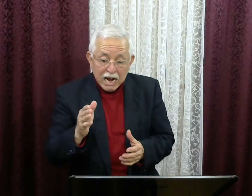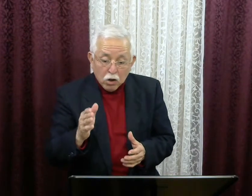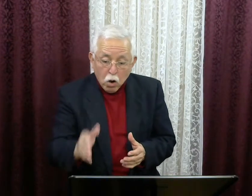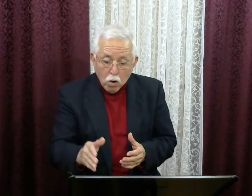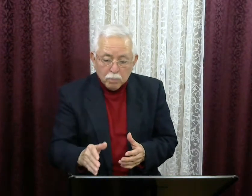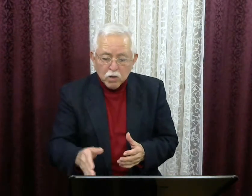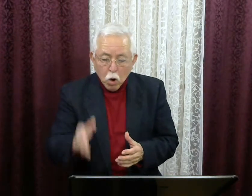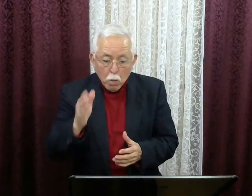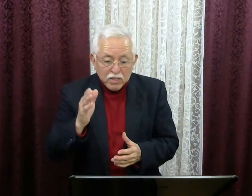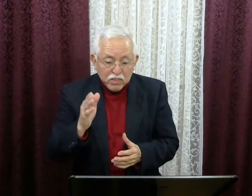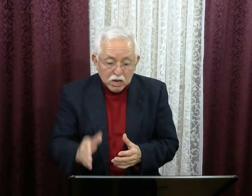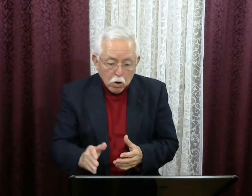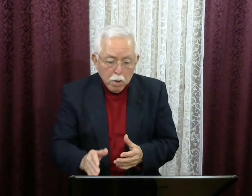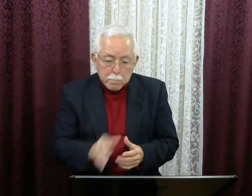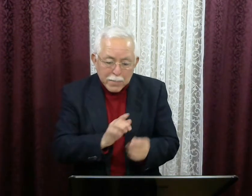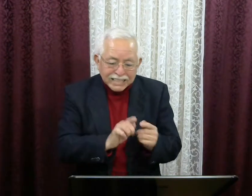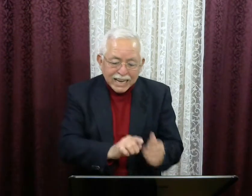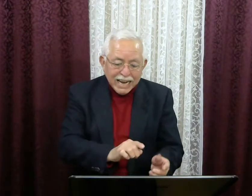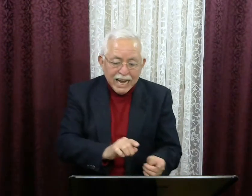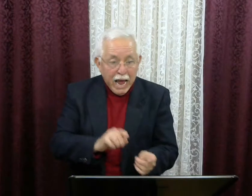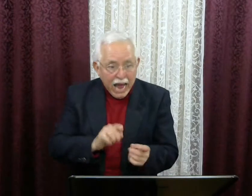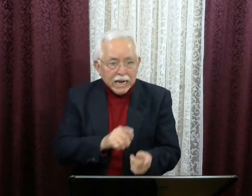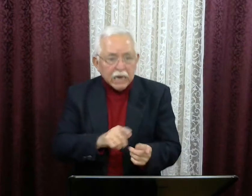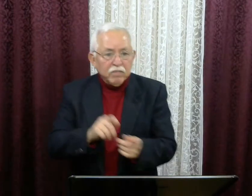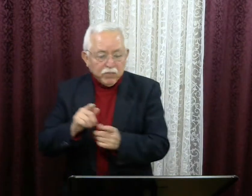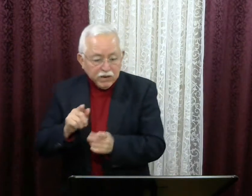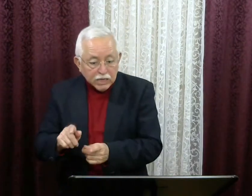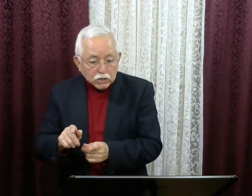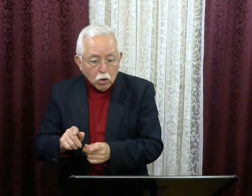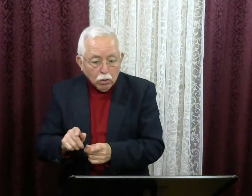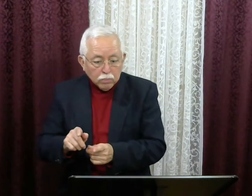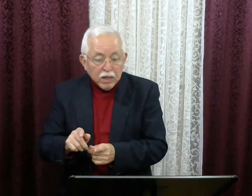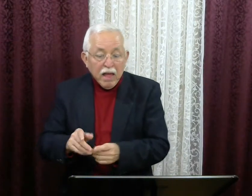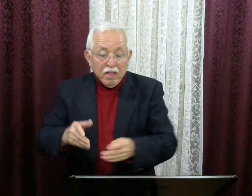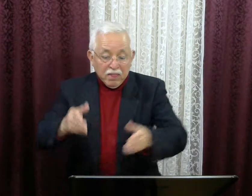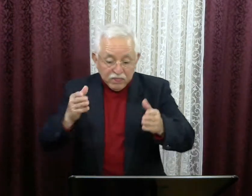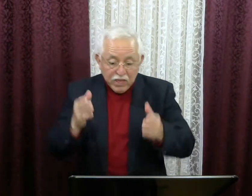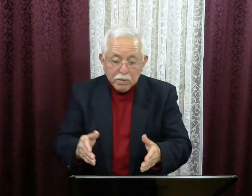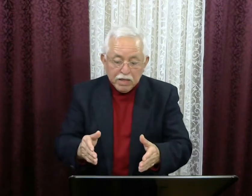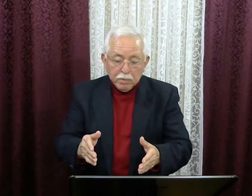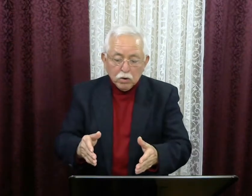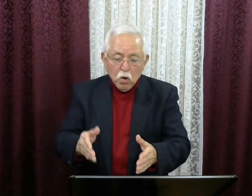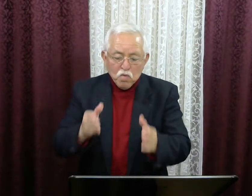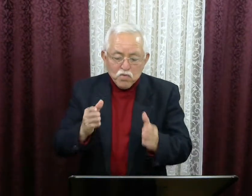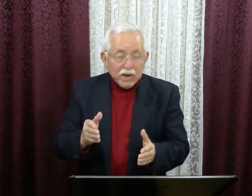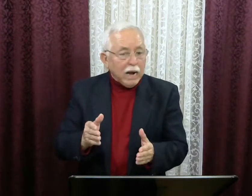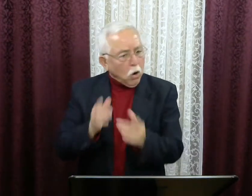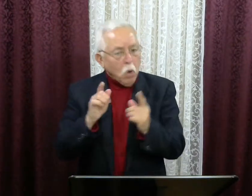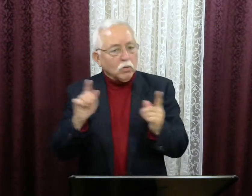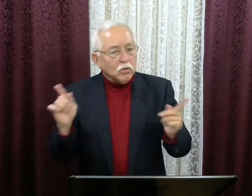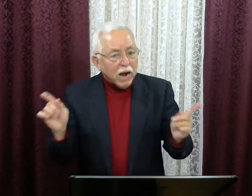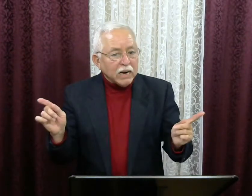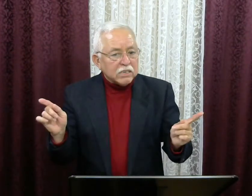recalcó o me dijo, más allá en el infinito, debe de haber un final o un lugar.